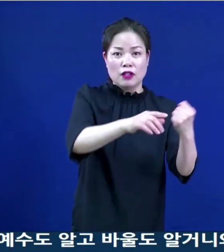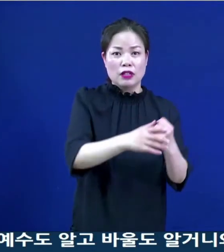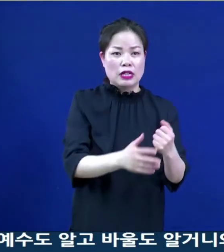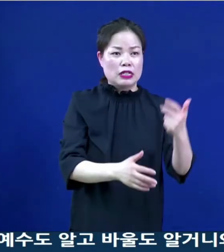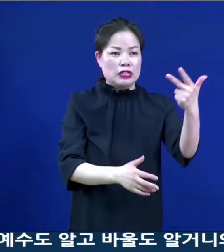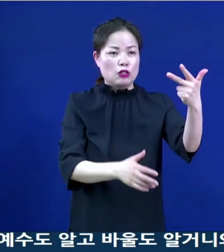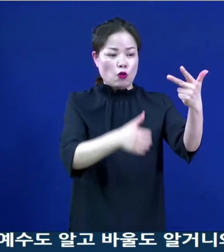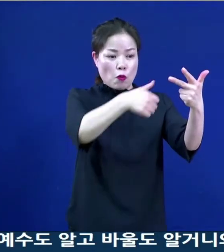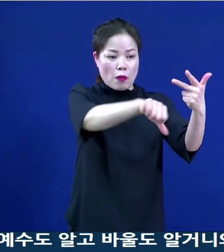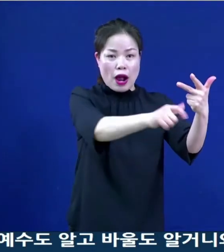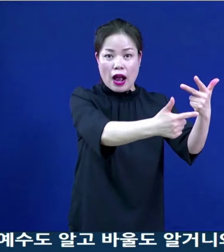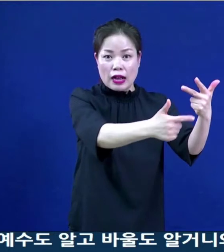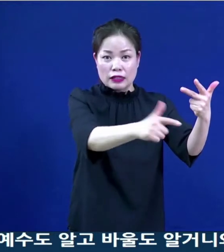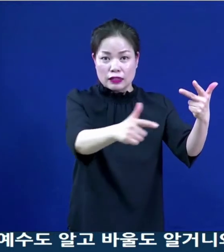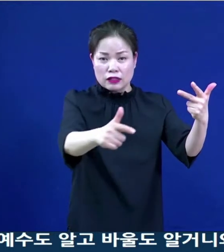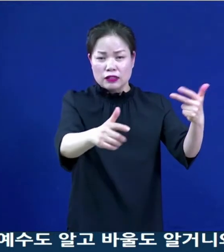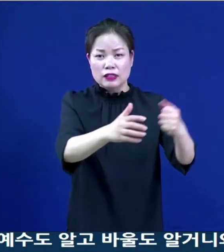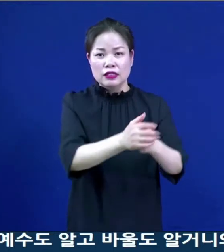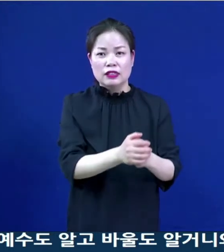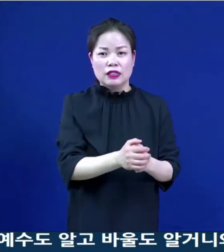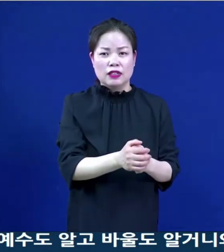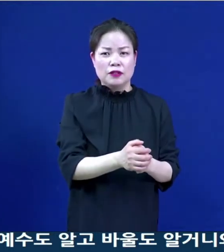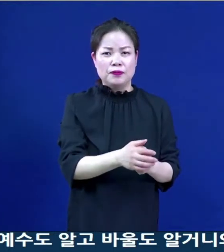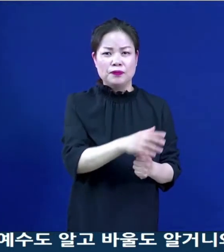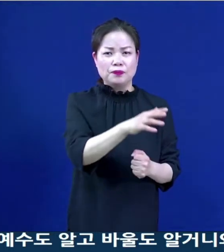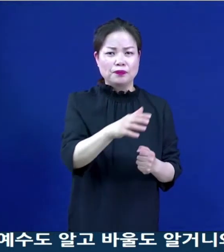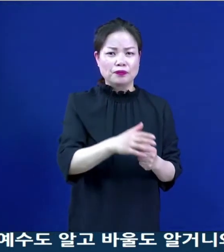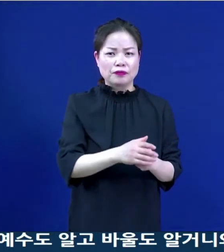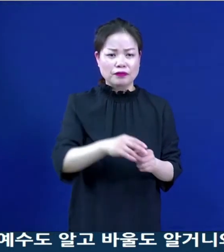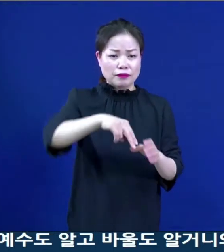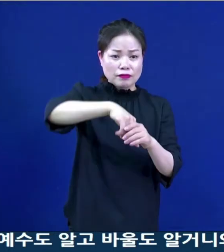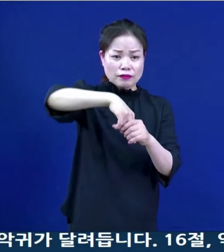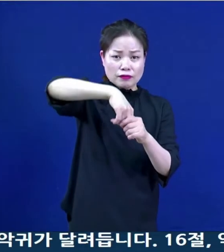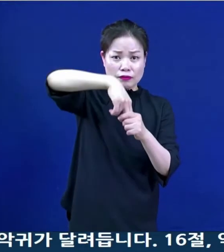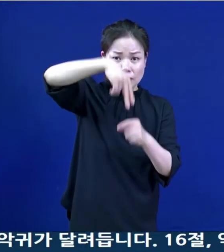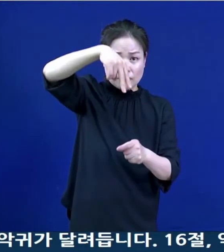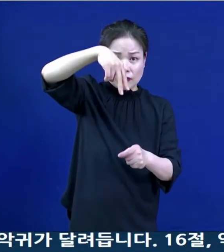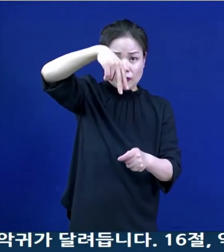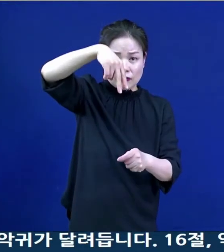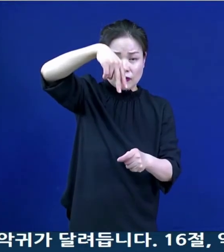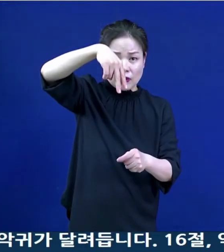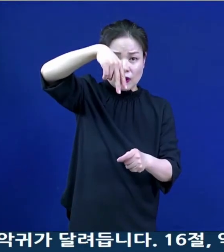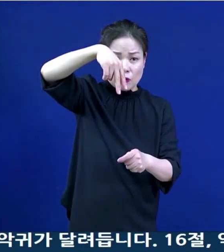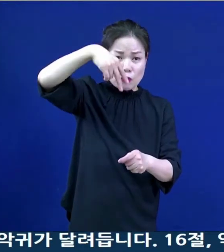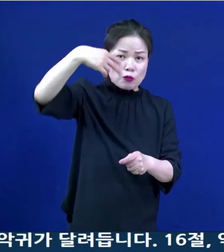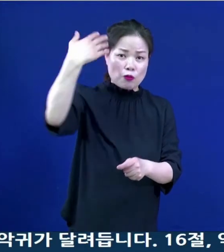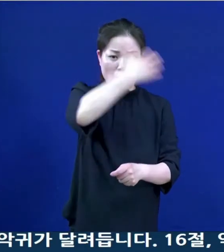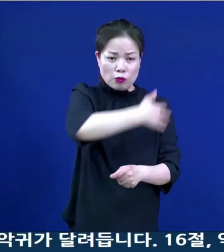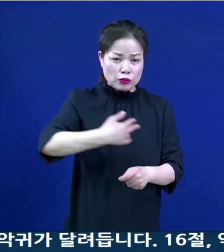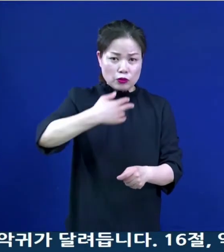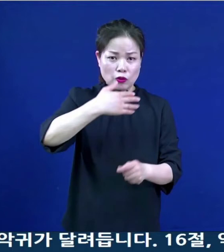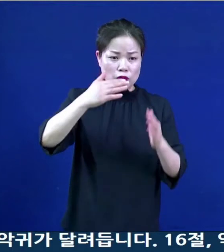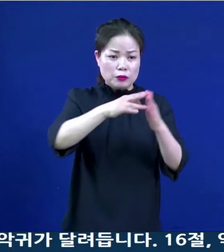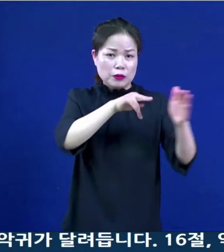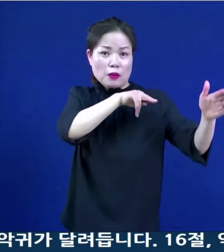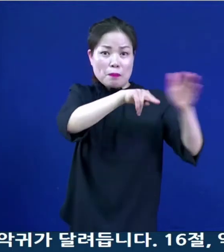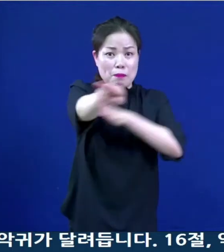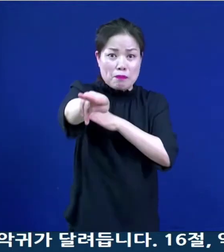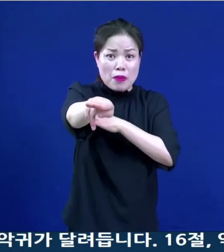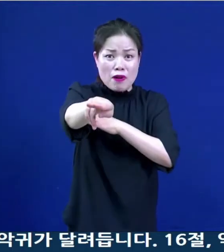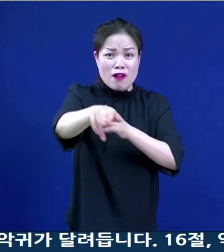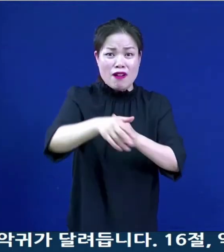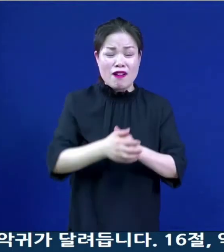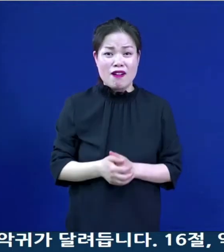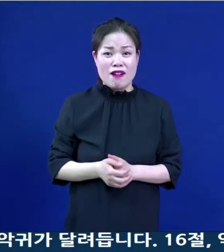7 아들들이 상하여 벗은 몸으로 집에서 도망하는 일이 벌어진 겁니다.